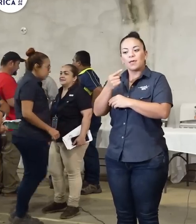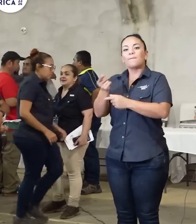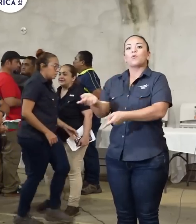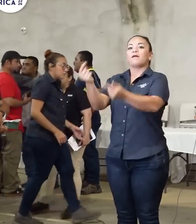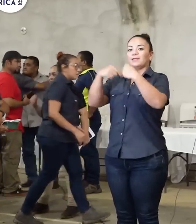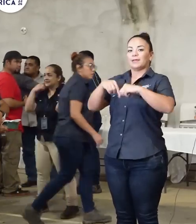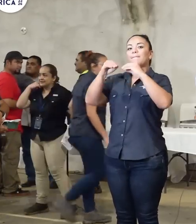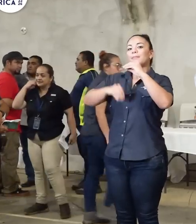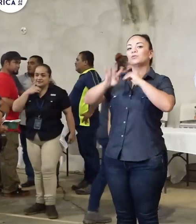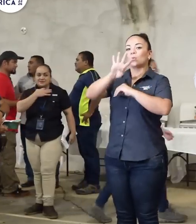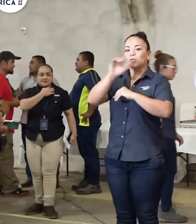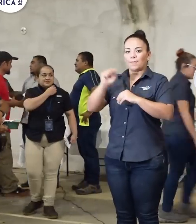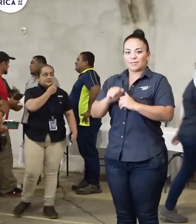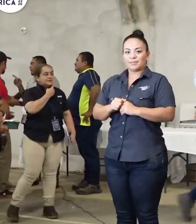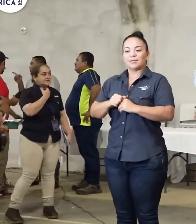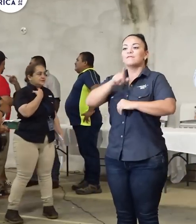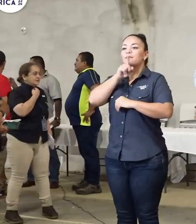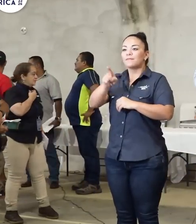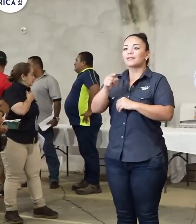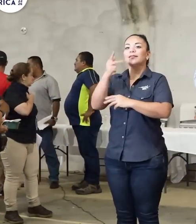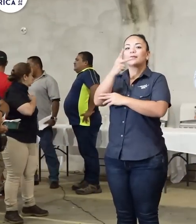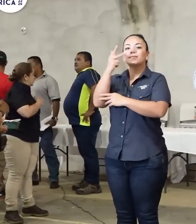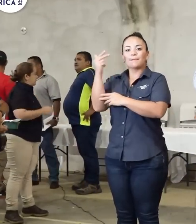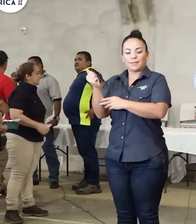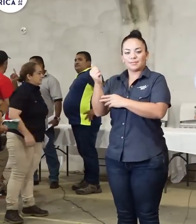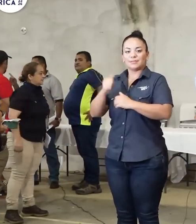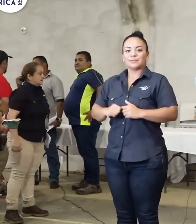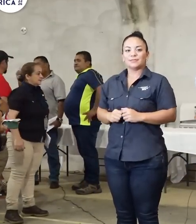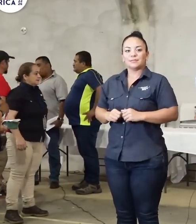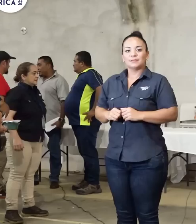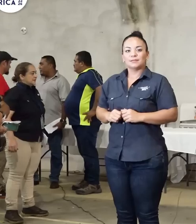de 4 meses y han sido